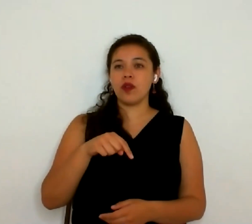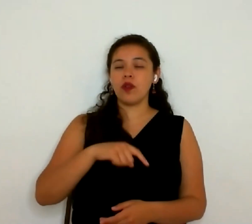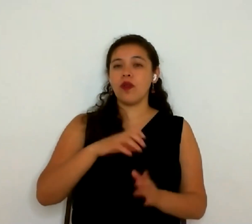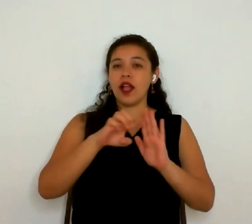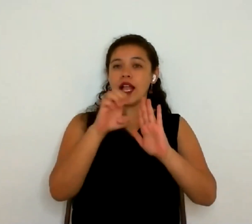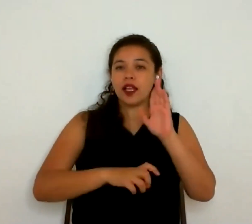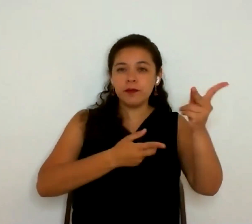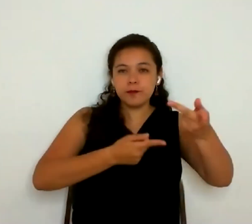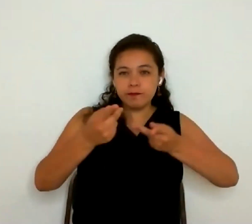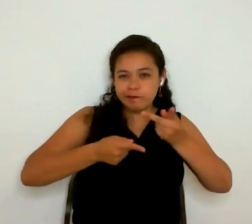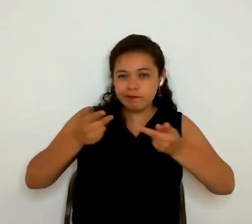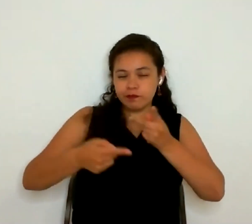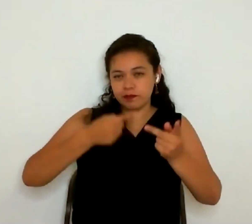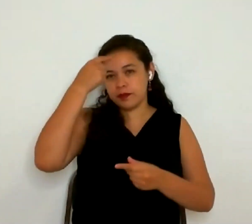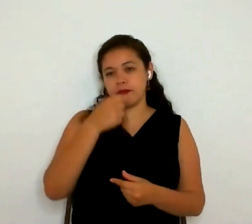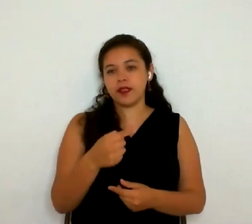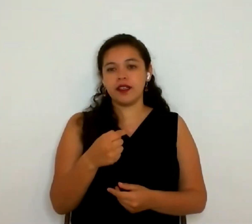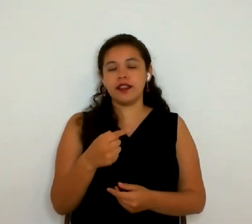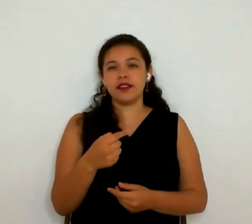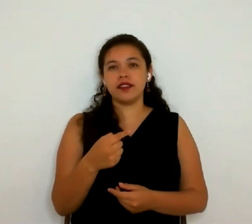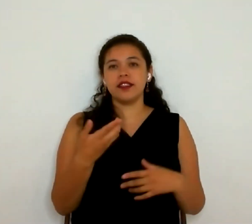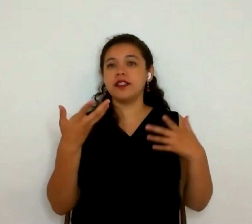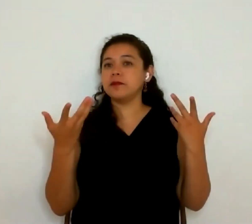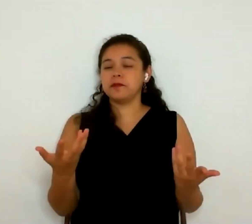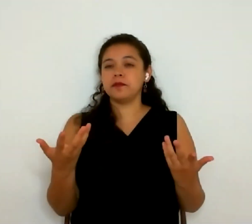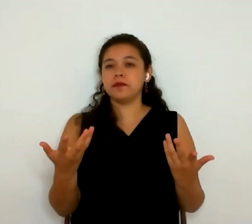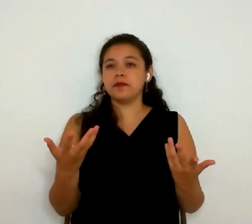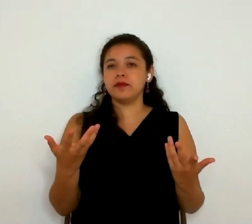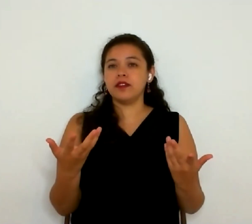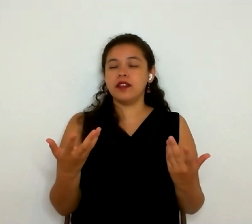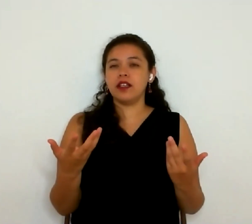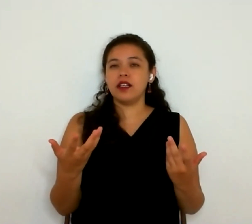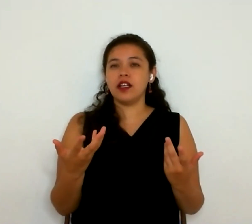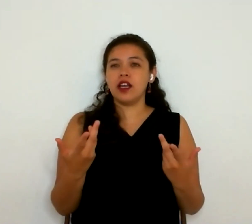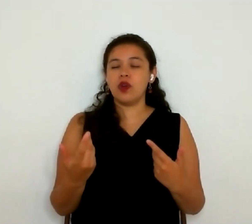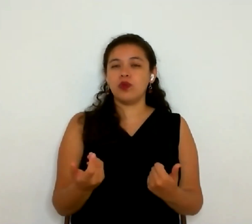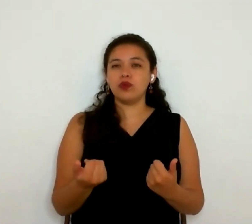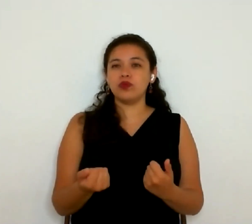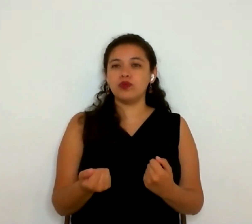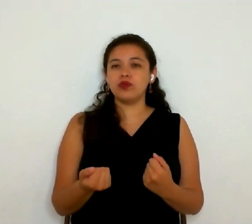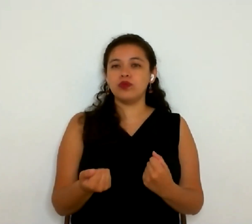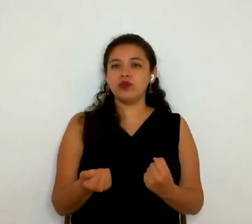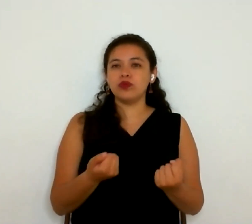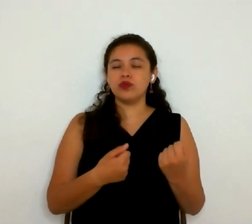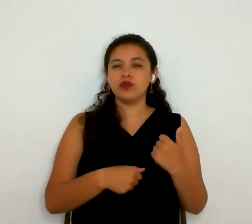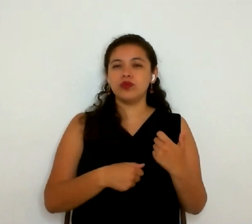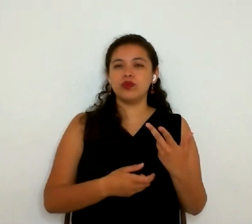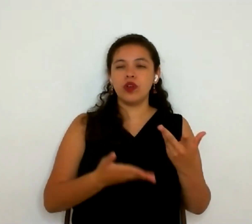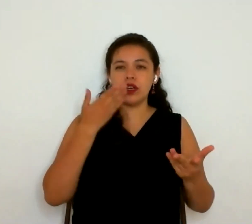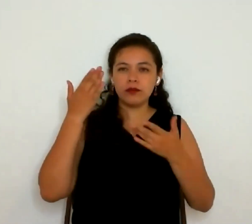para que podamos hacer un pequeño socio de amac y en o el estudio la